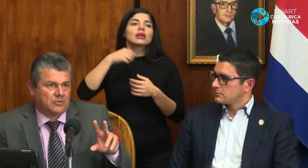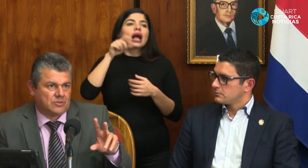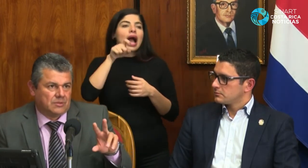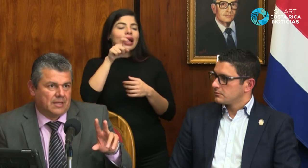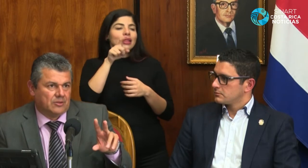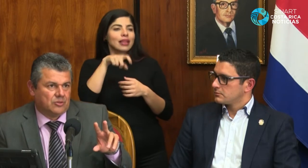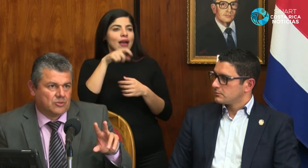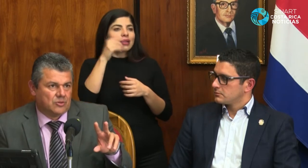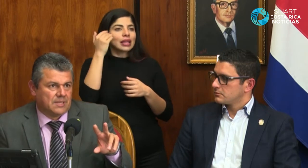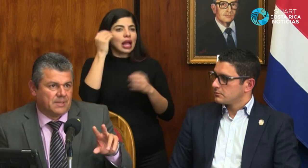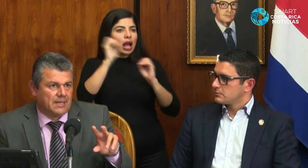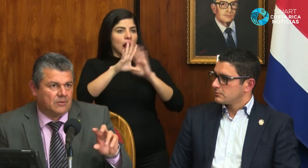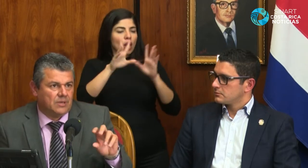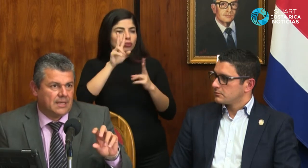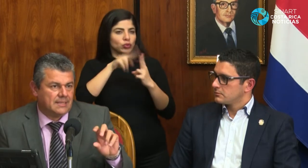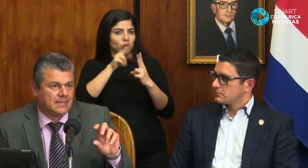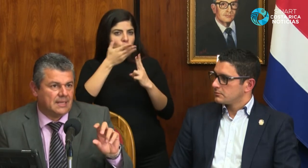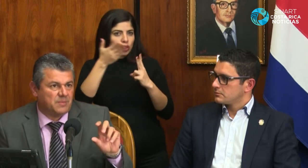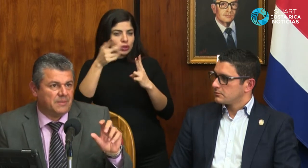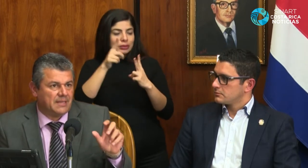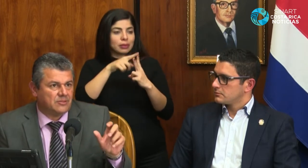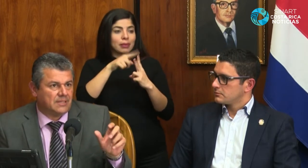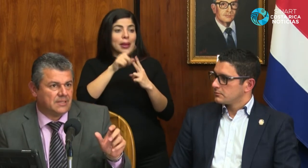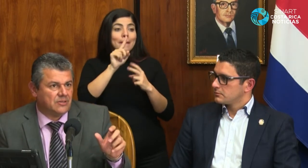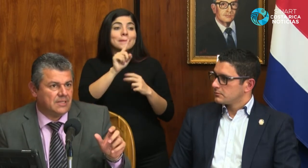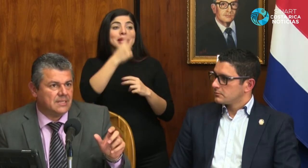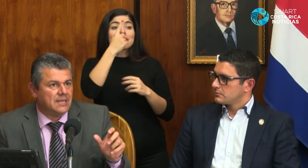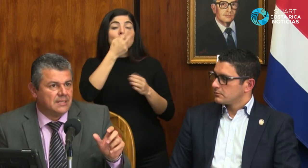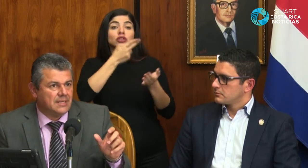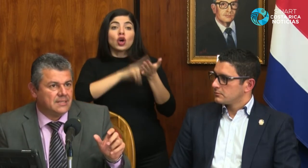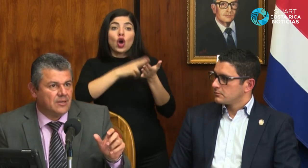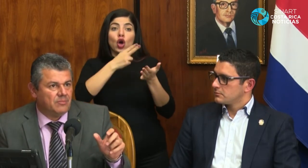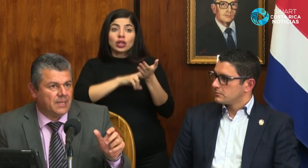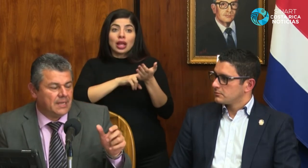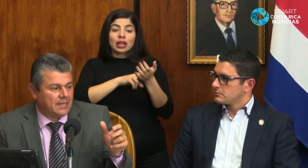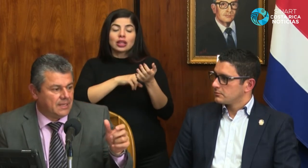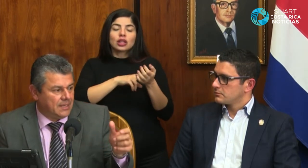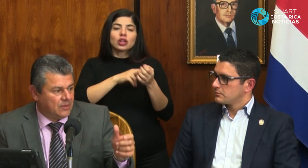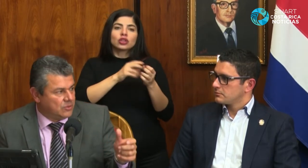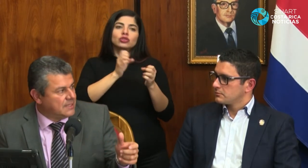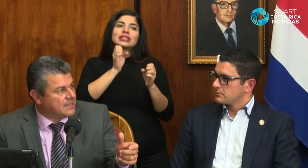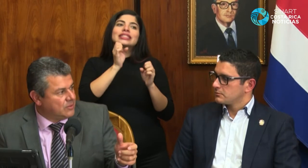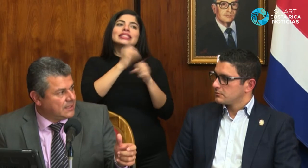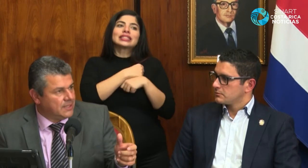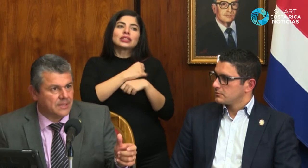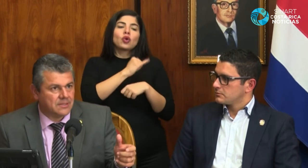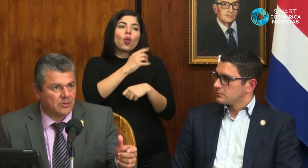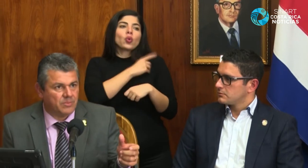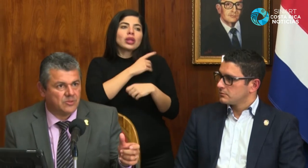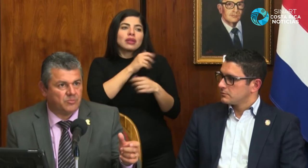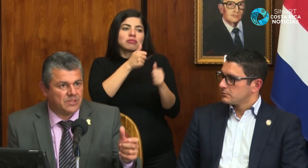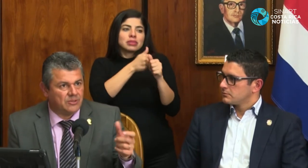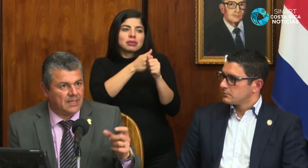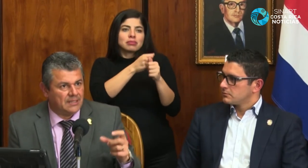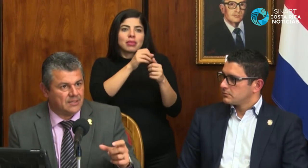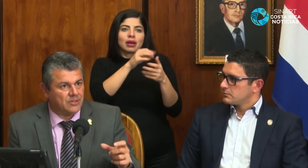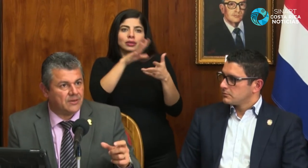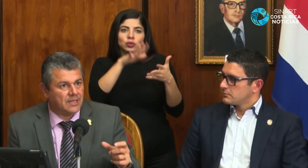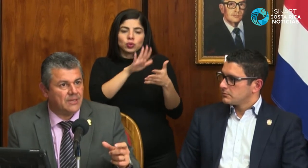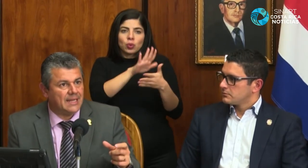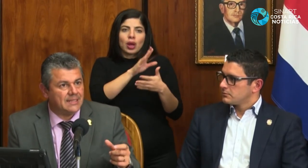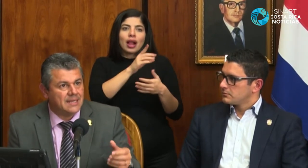tener dos cosas, ¿verdad? Una es que las primeras contrataciones se hicieron vía juntas educativas con presupuesto de